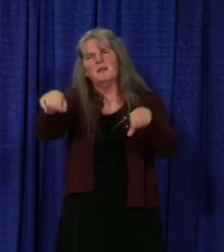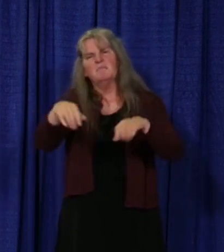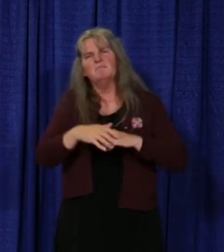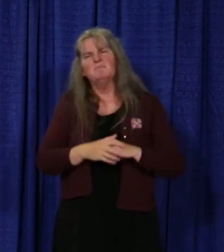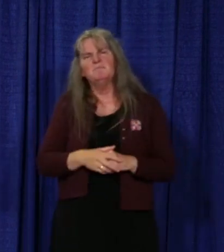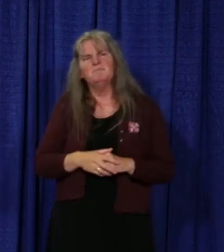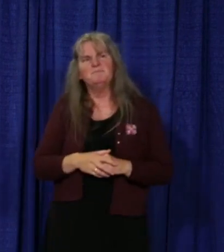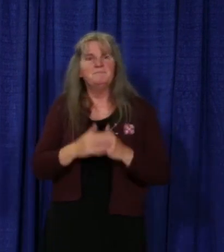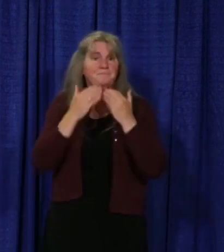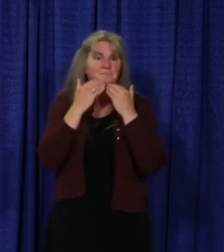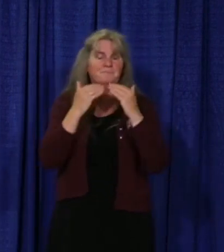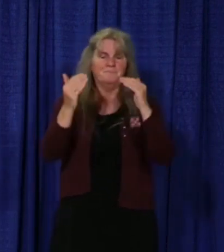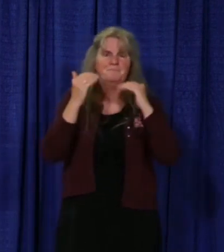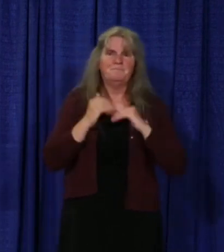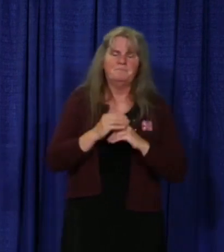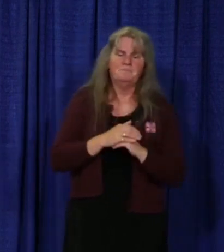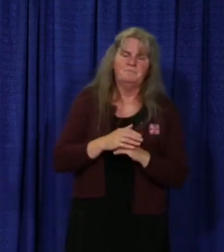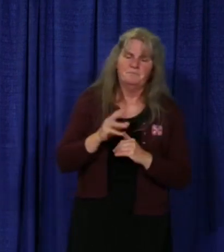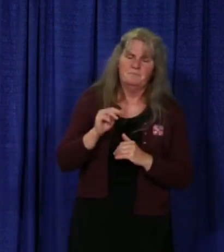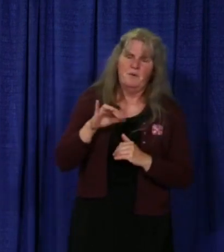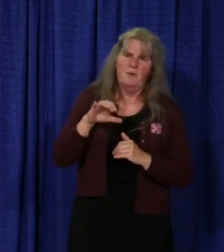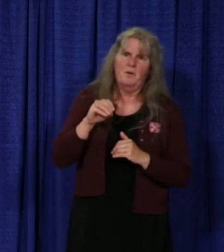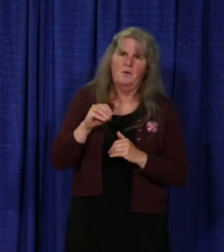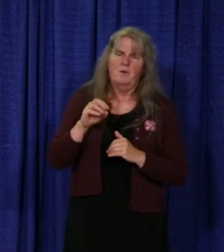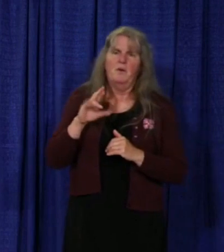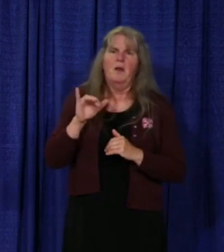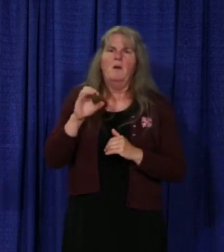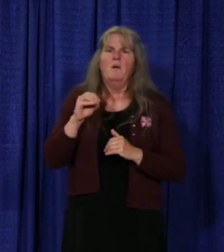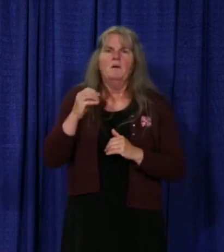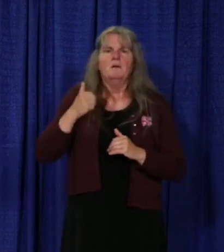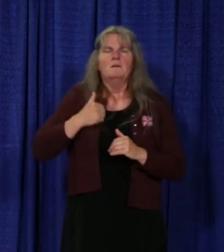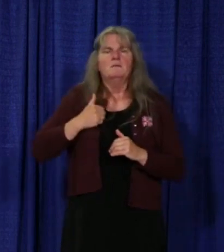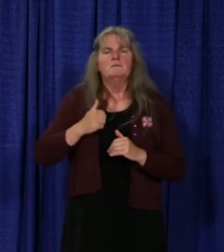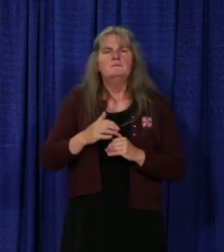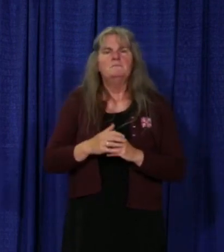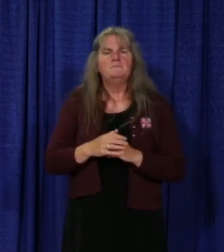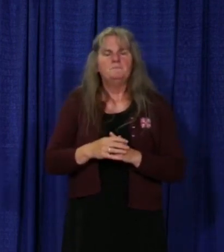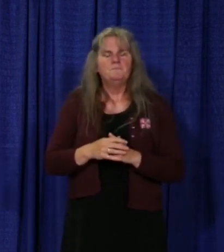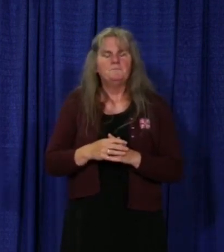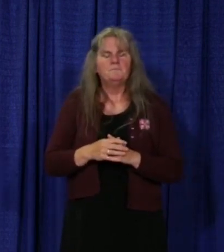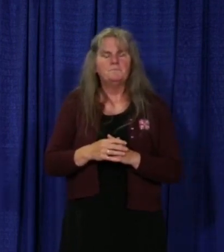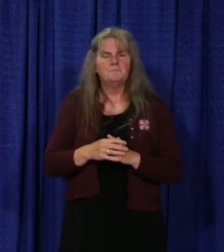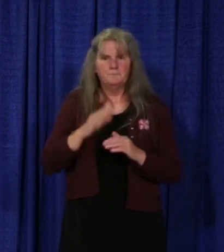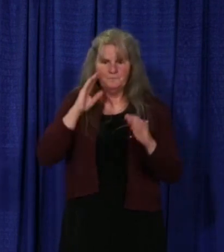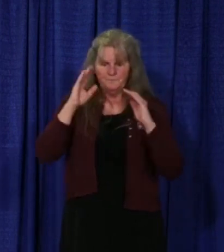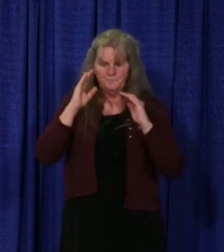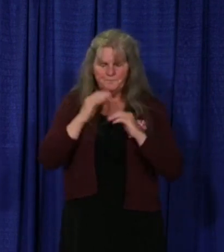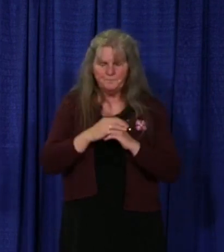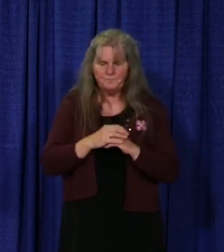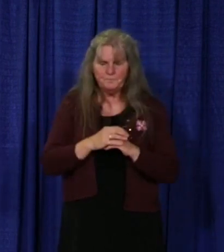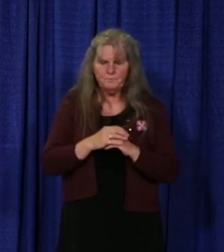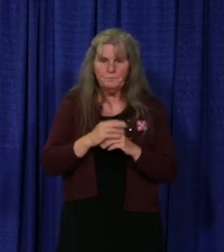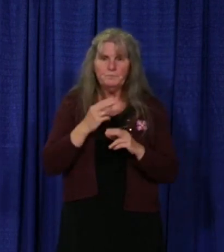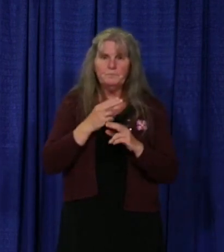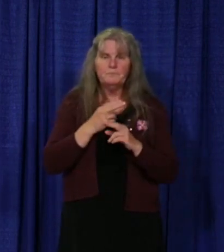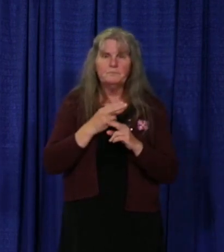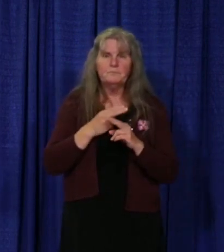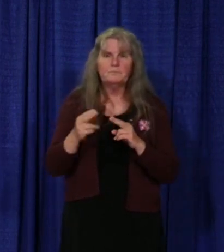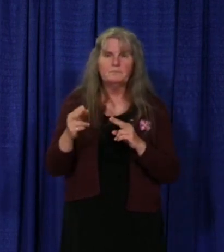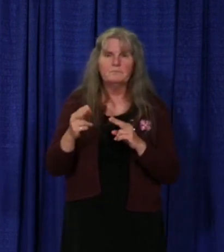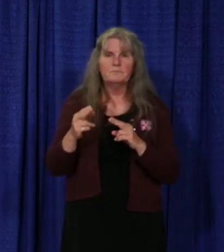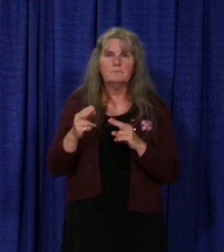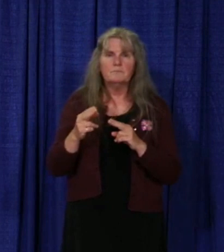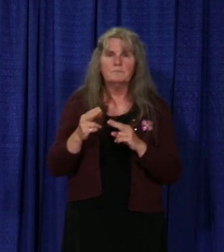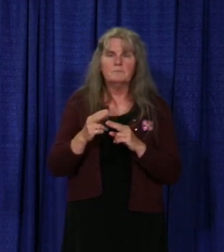Thank you. We move now to Mario, Radio-Canada. Hi there. Yeah, my first question actually for